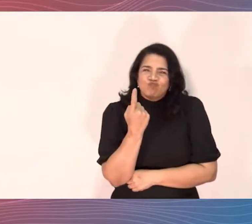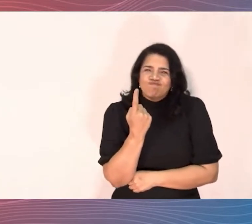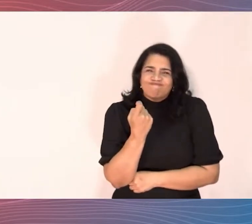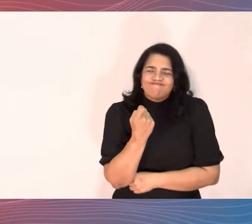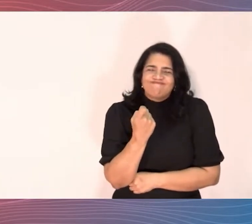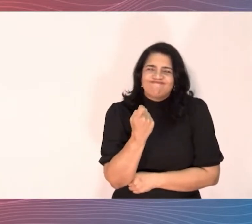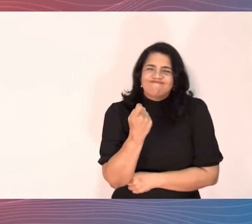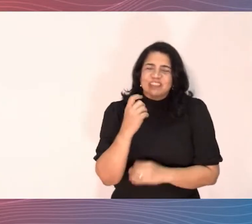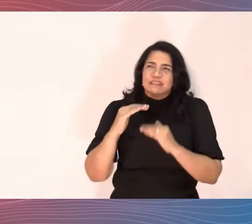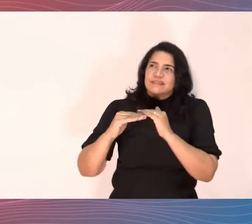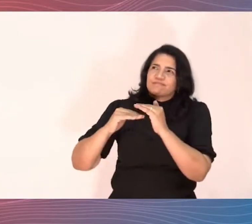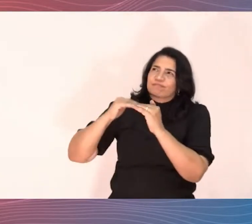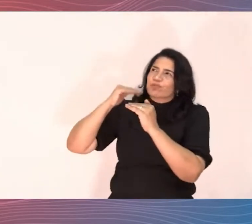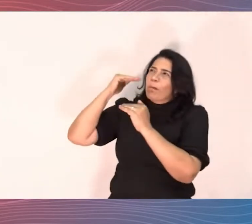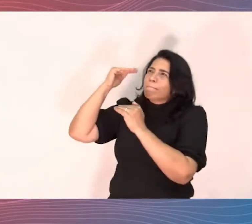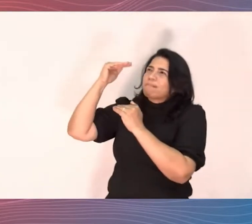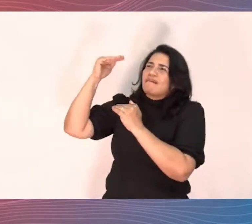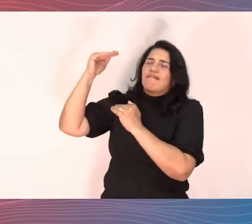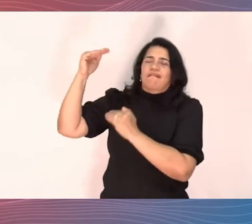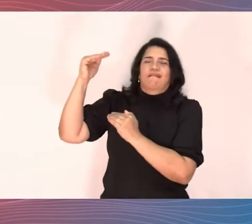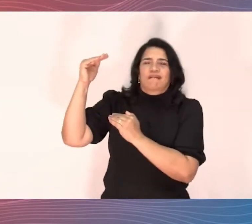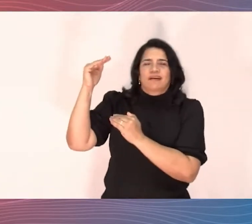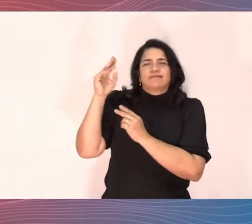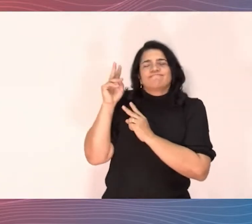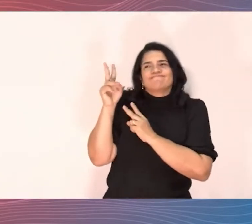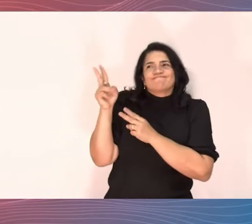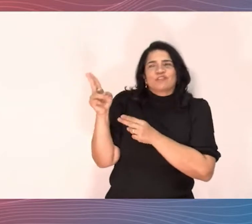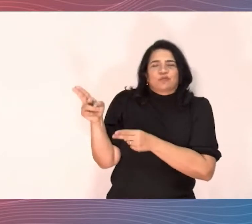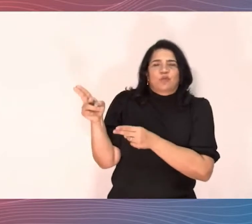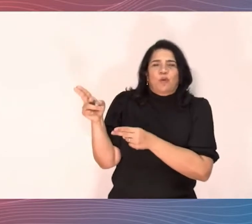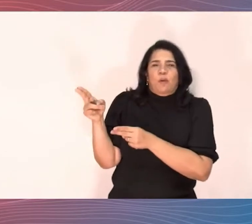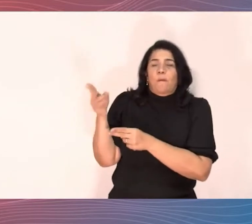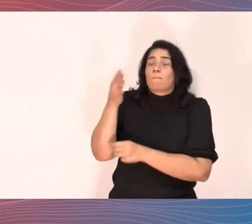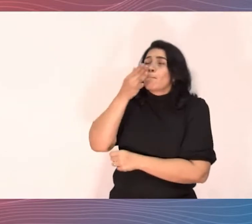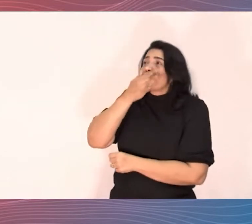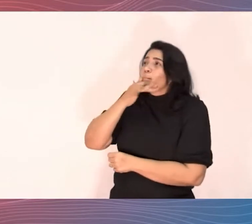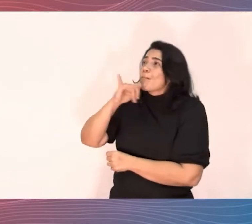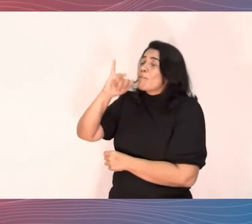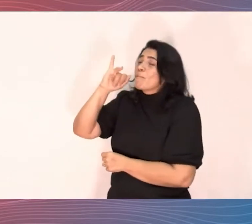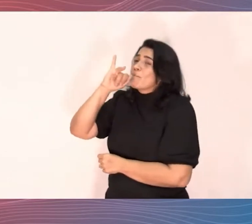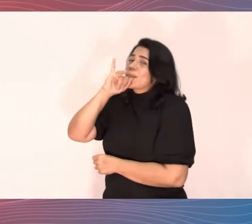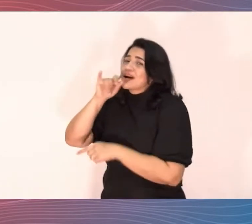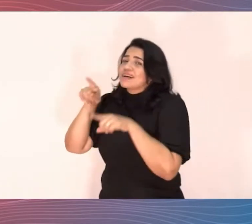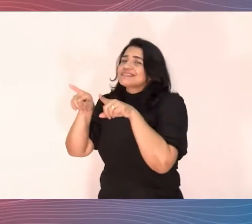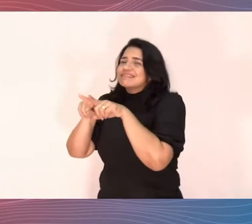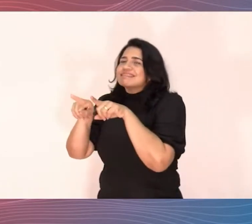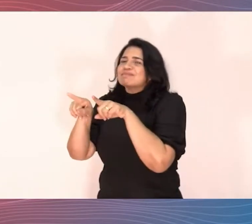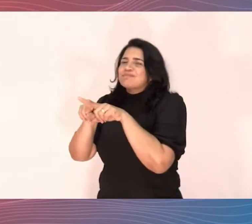entre o Pai e o Filho. Deus quer nos introduzir nessa unidade,